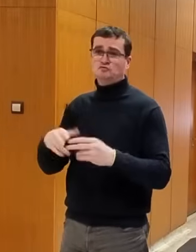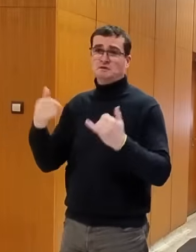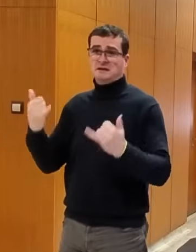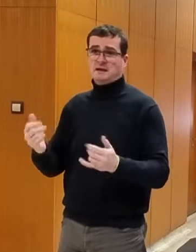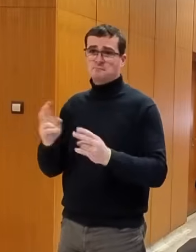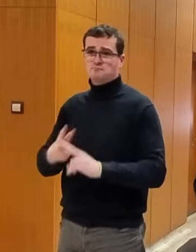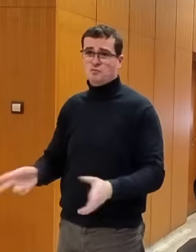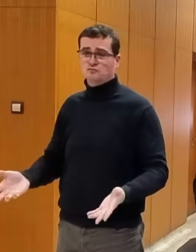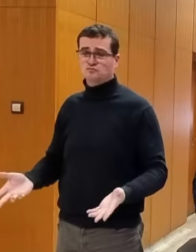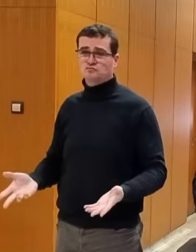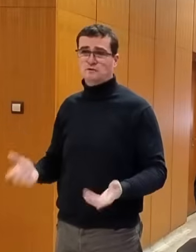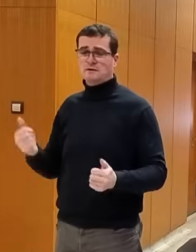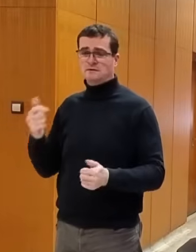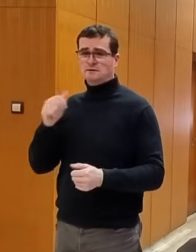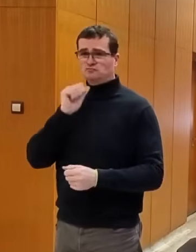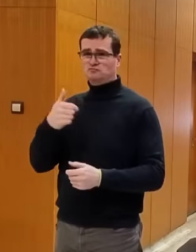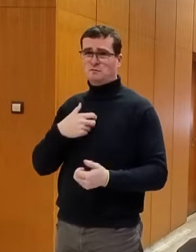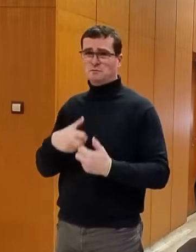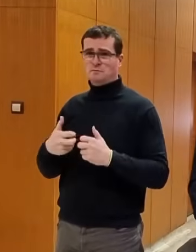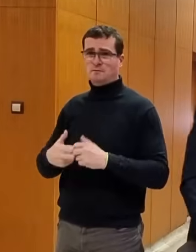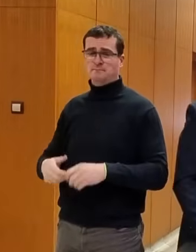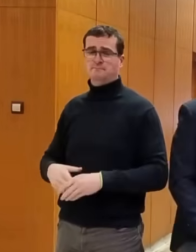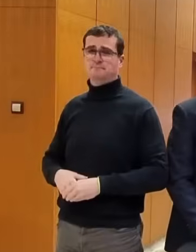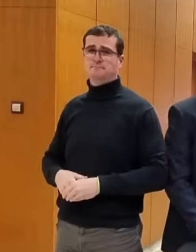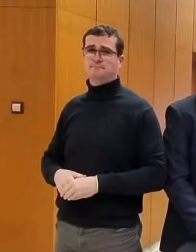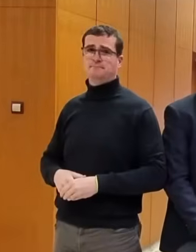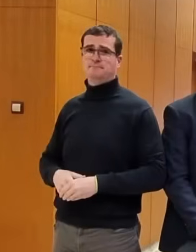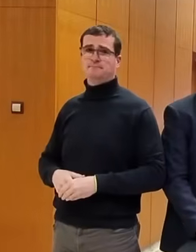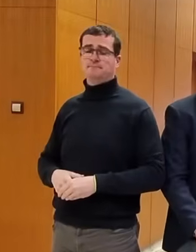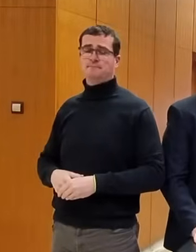dnes. Hej, tam nie je žiaden problém.